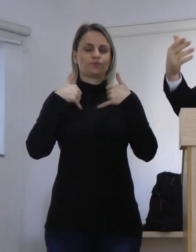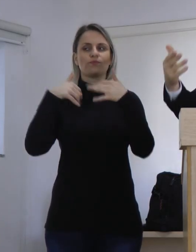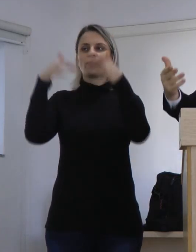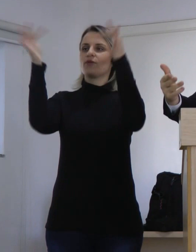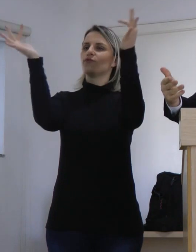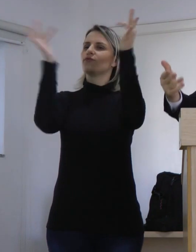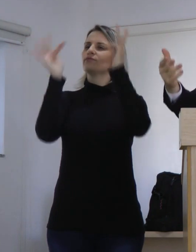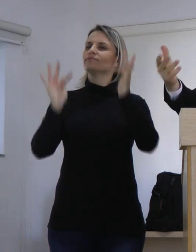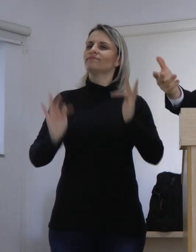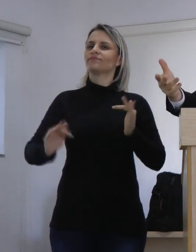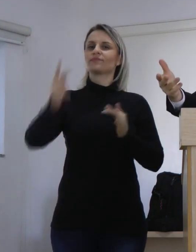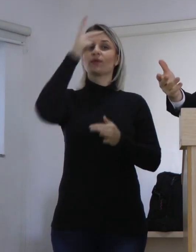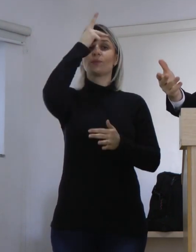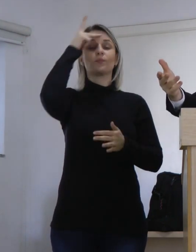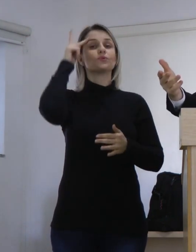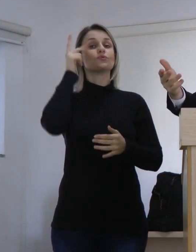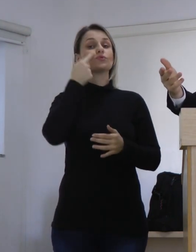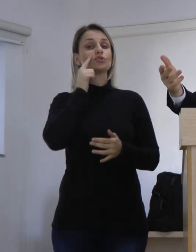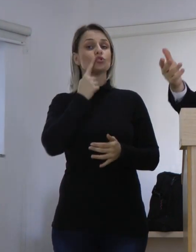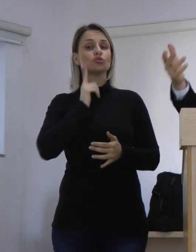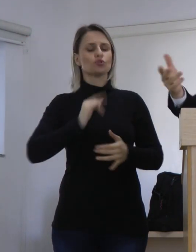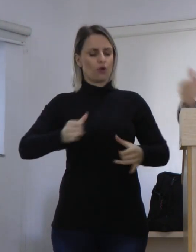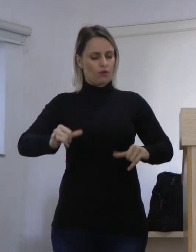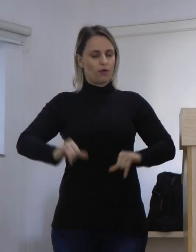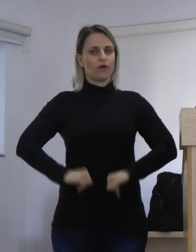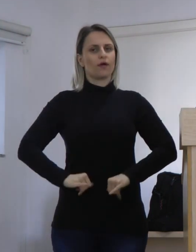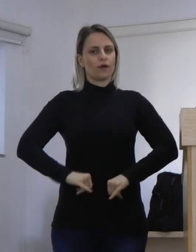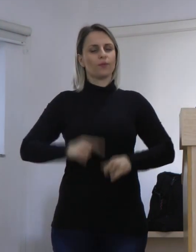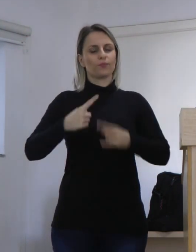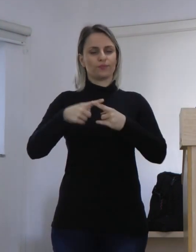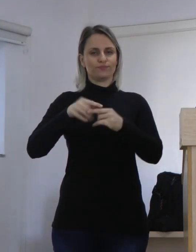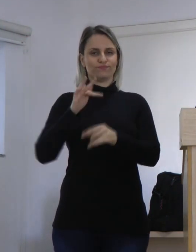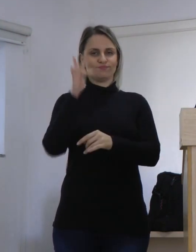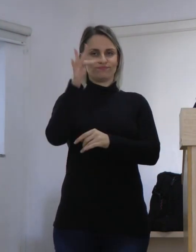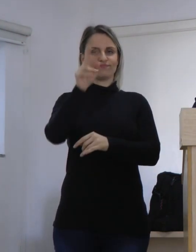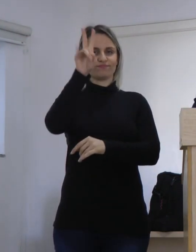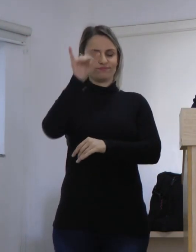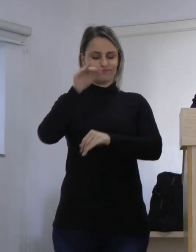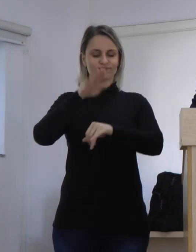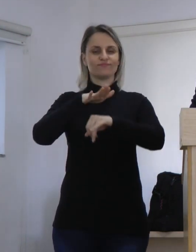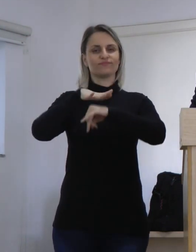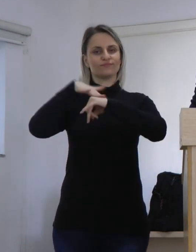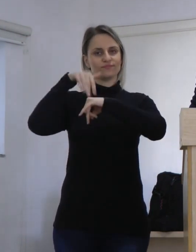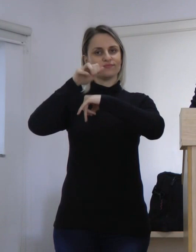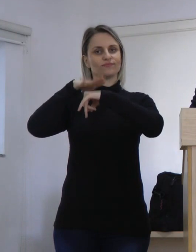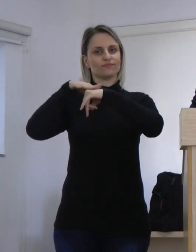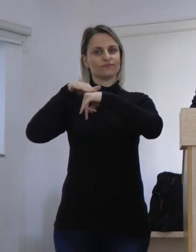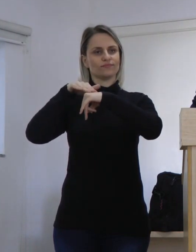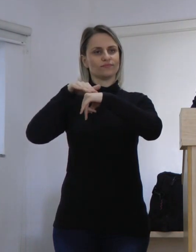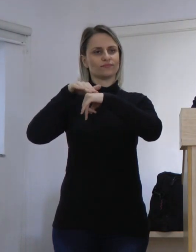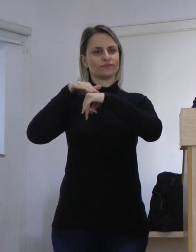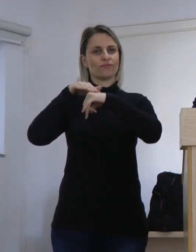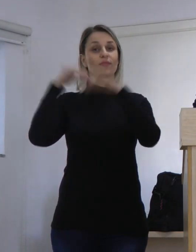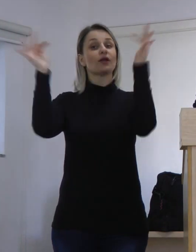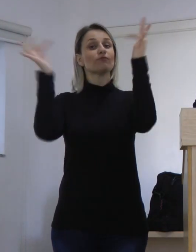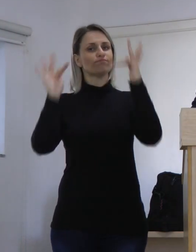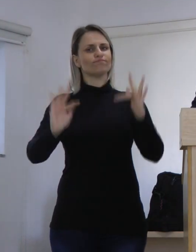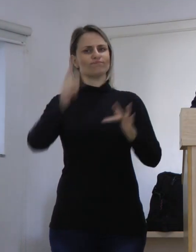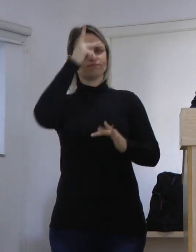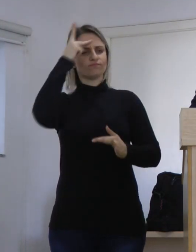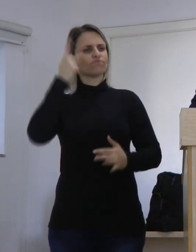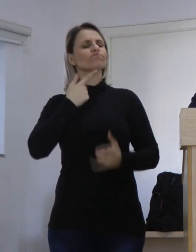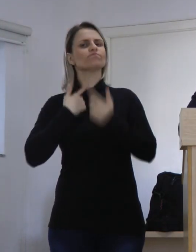Felizes os que choram, os que sofrem, porque serão consolados. Felizes os que têm sede de justiça, porque serão